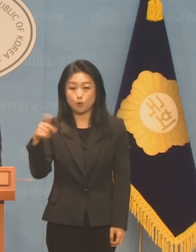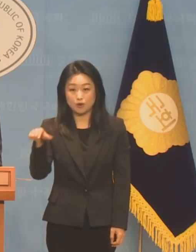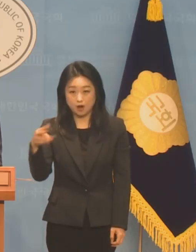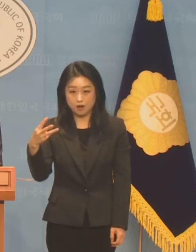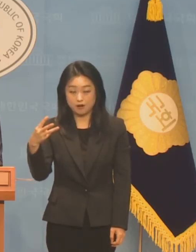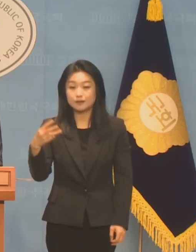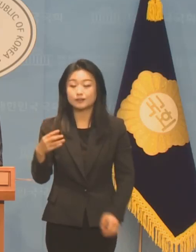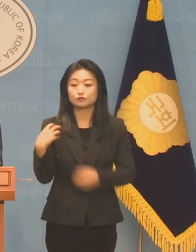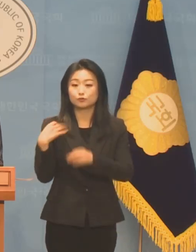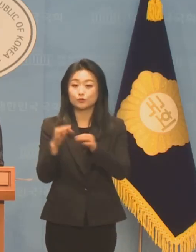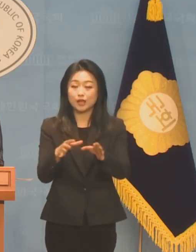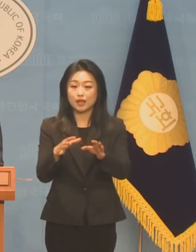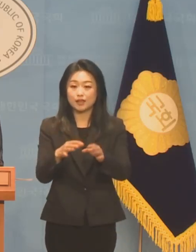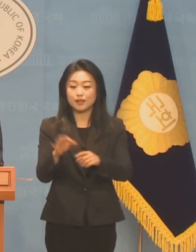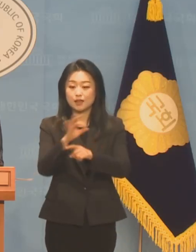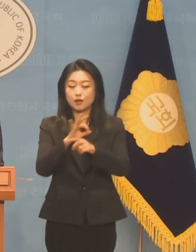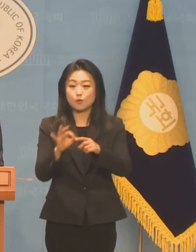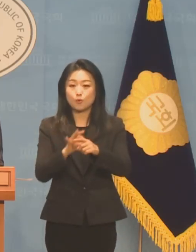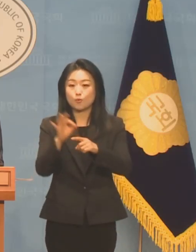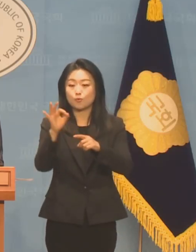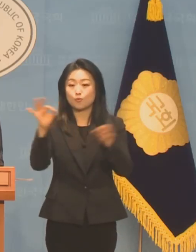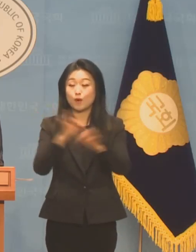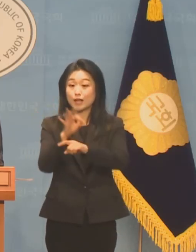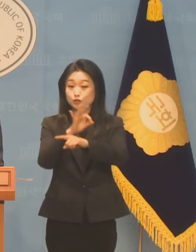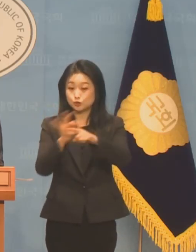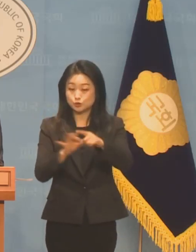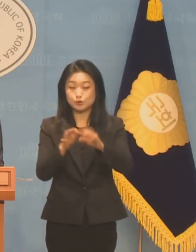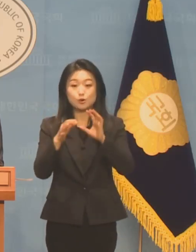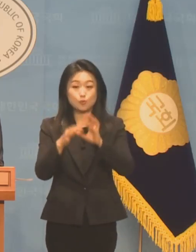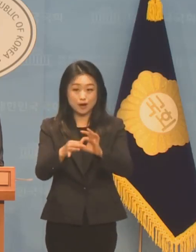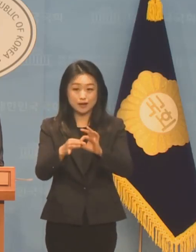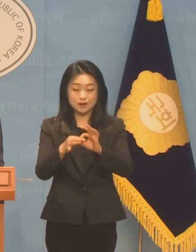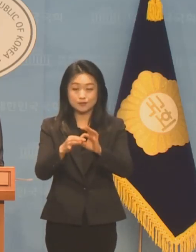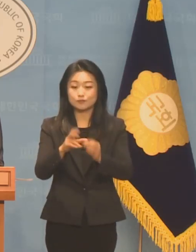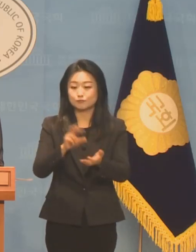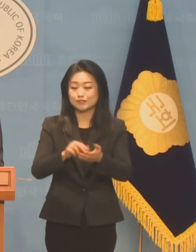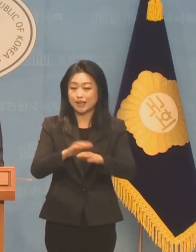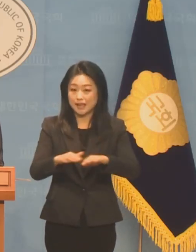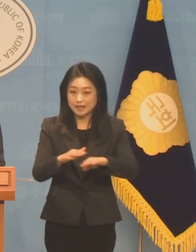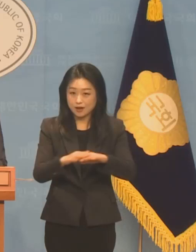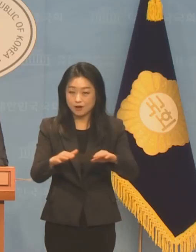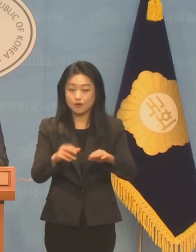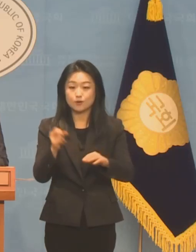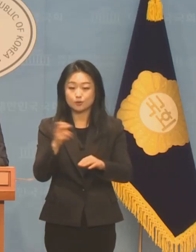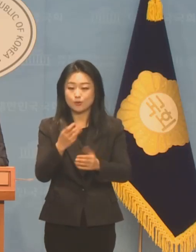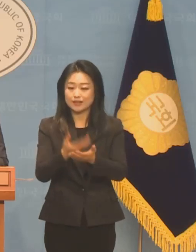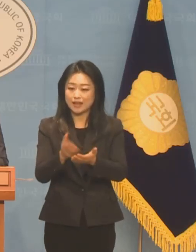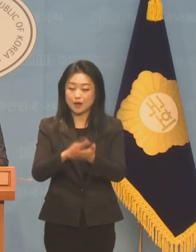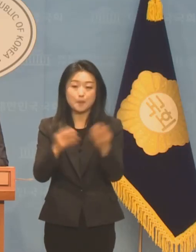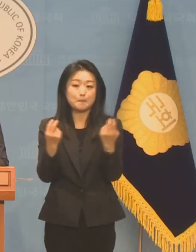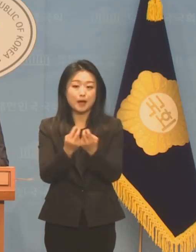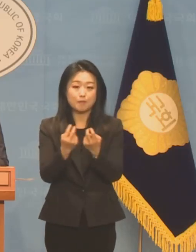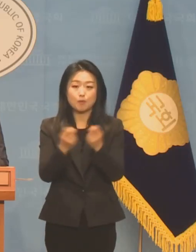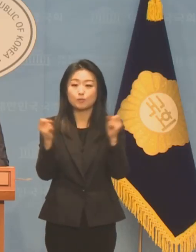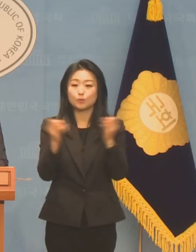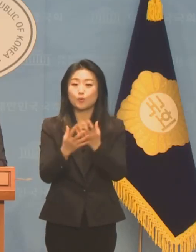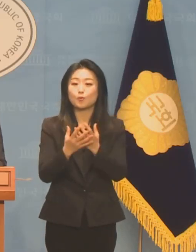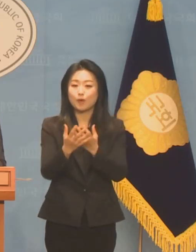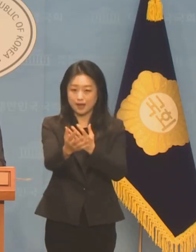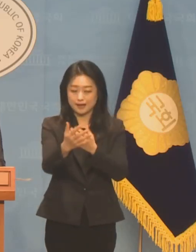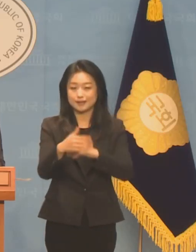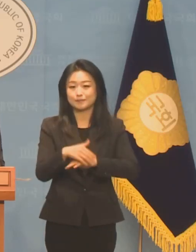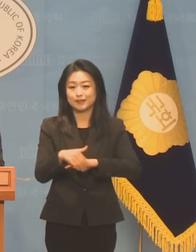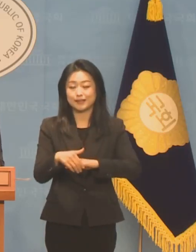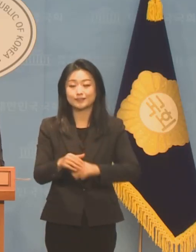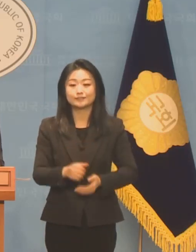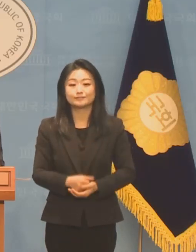주최로 고환율 고관세 시대 외환 리스크 대응 방향 및 외환 시스템 개혁 방향 토론회가 진행될